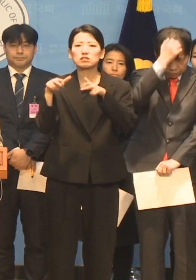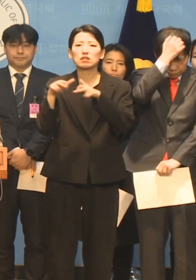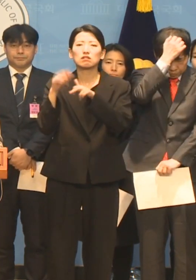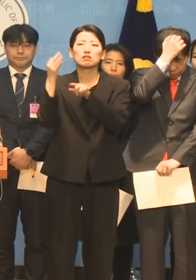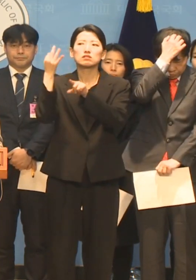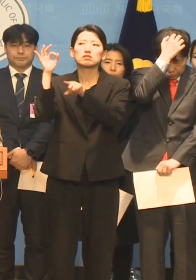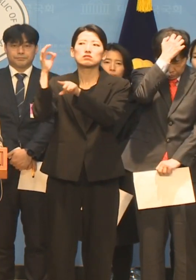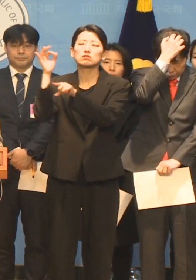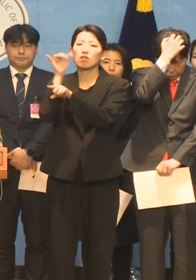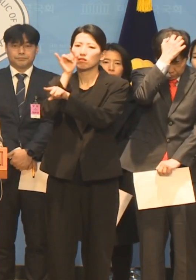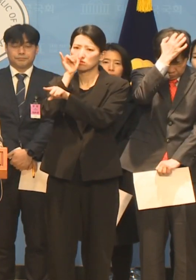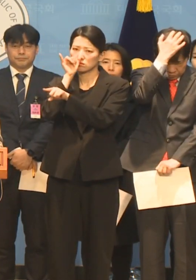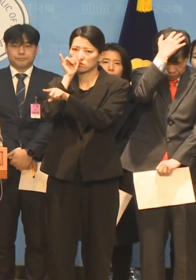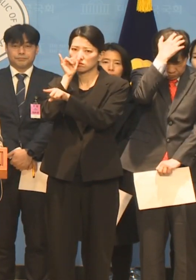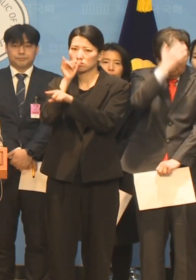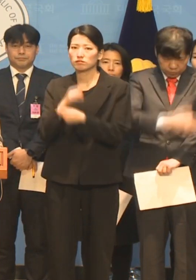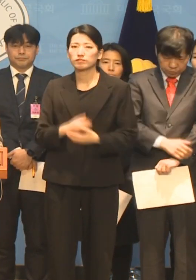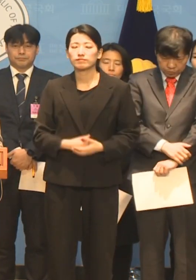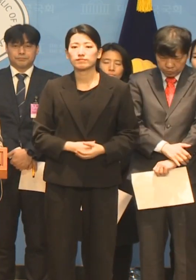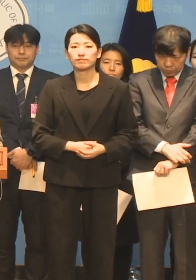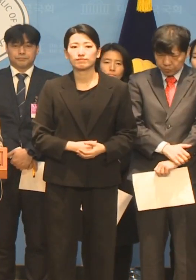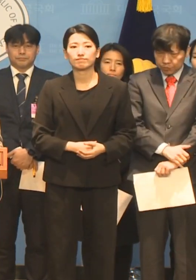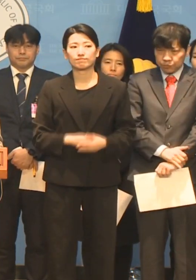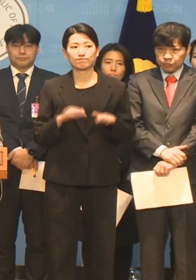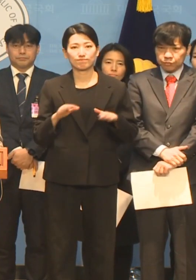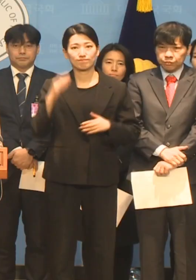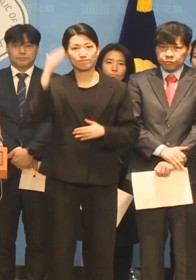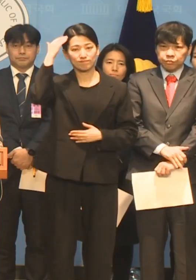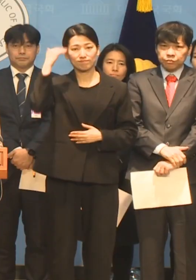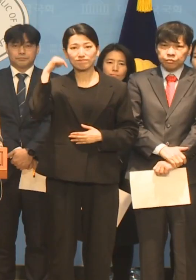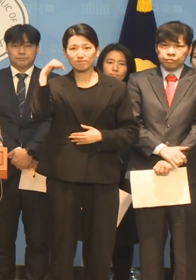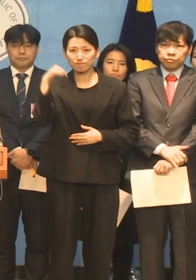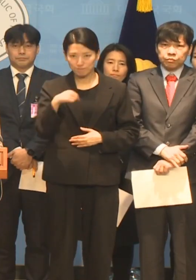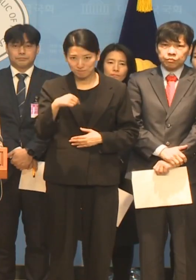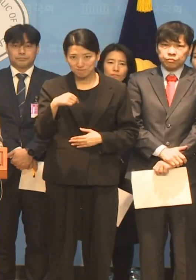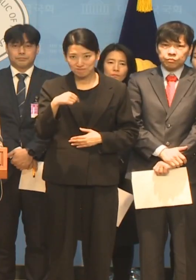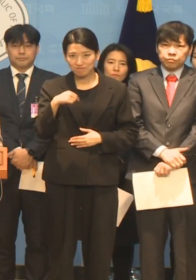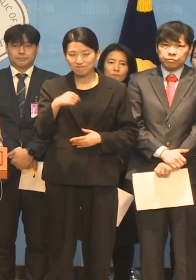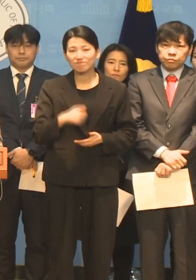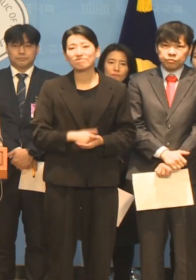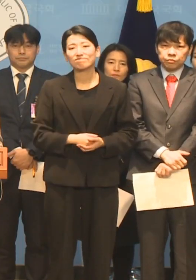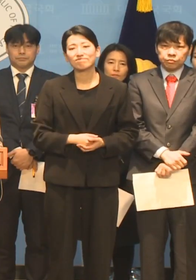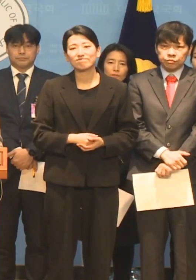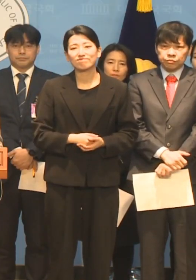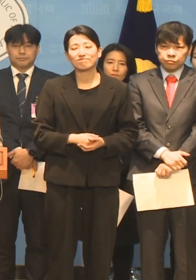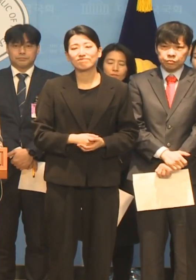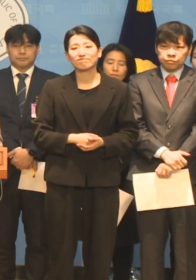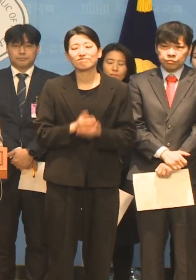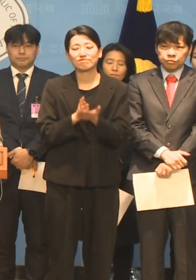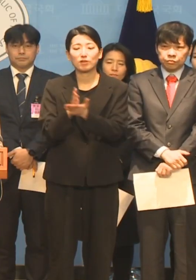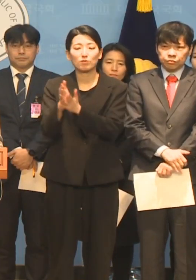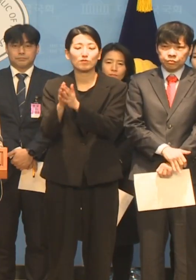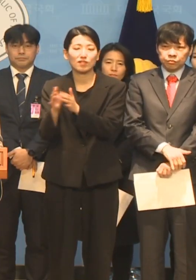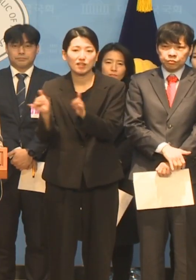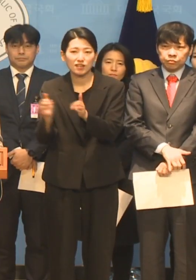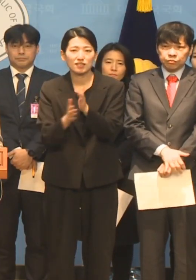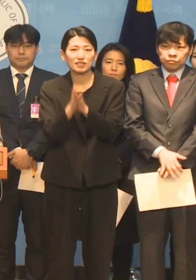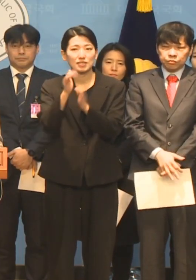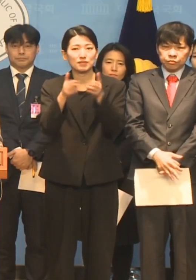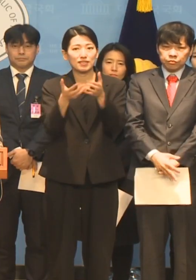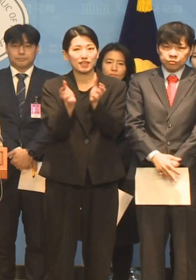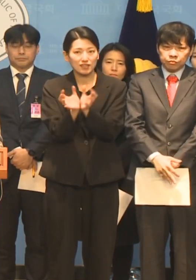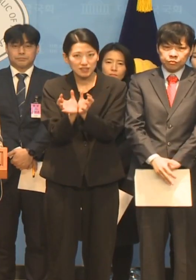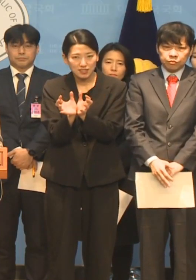장애로 인정되고 있습니다. 이제 우리도 시민단체와 다양한 전문가 그리고